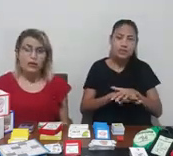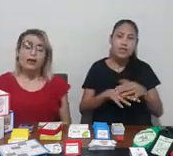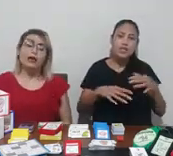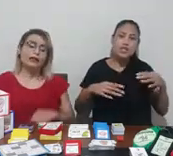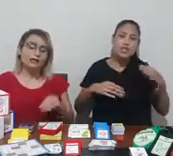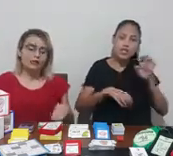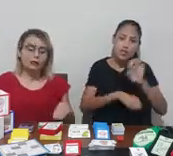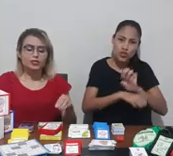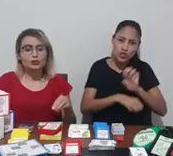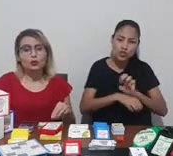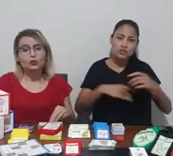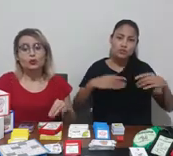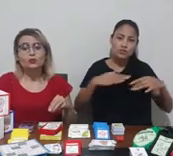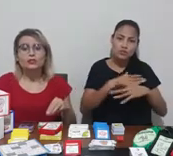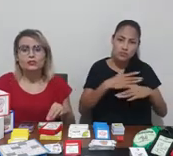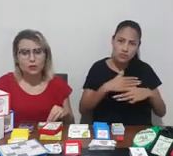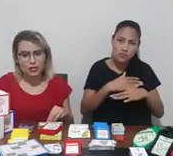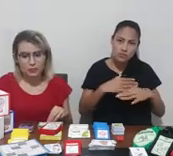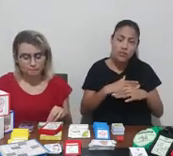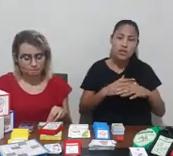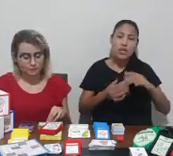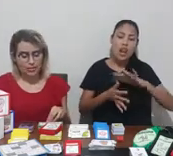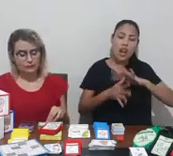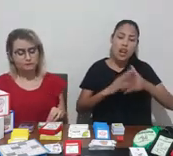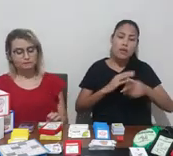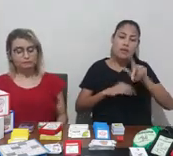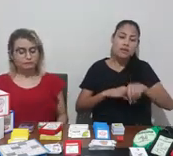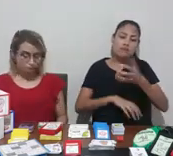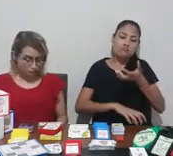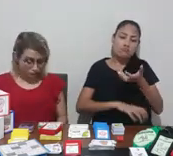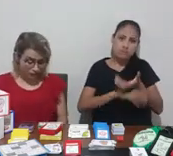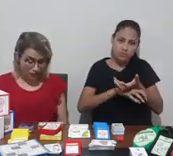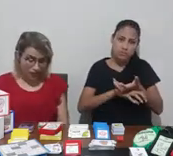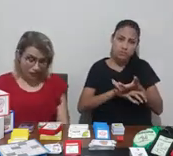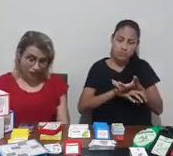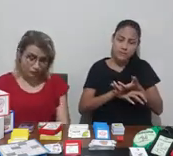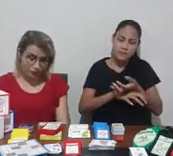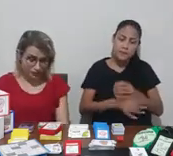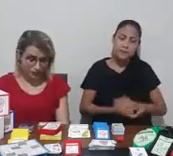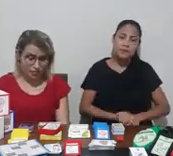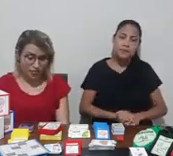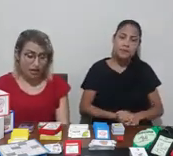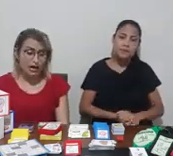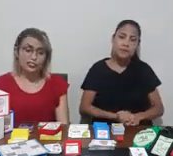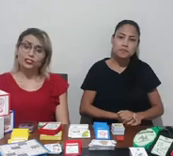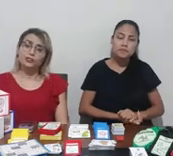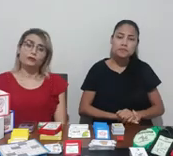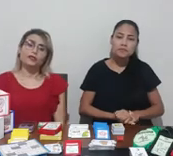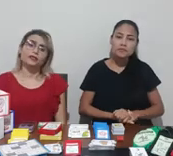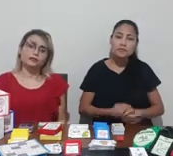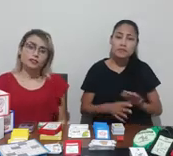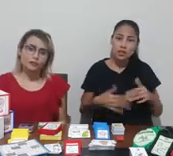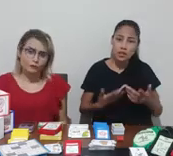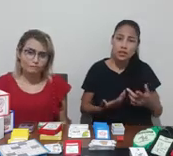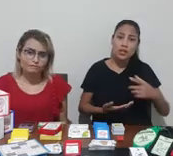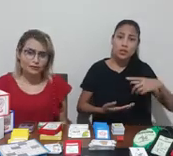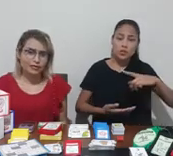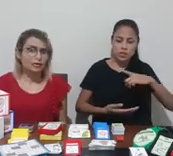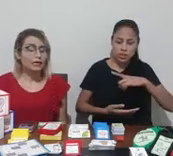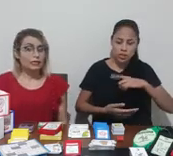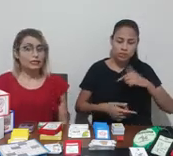cidades, Libras se tornou disciplina, tá? Então, o que é que acontece? A gente tem uma grande